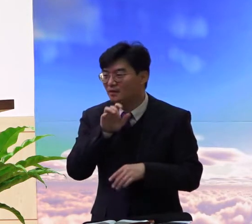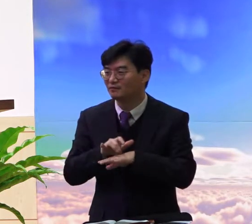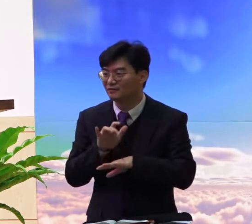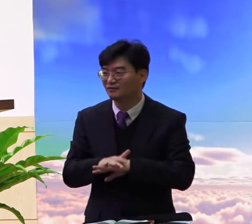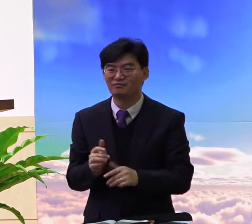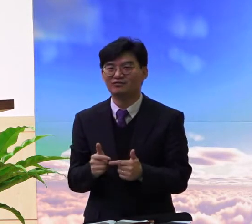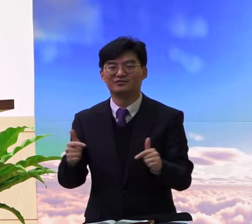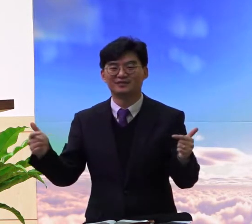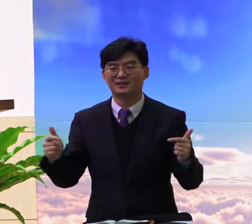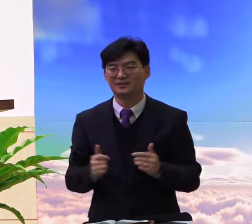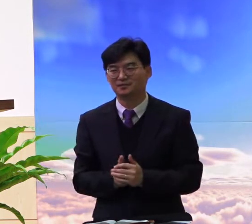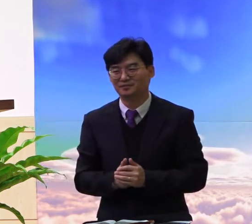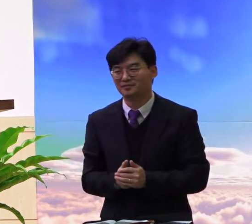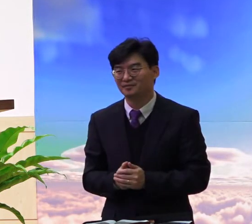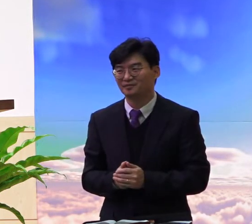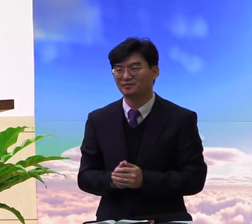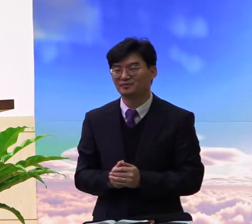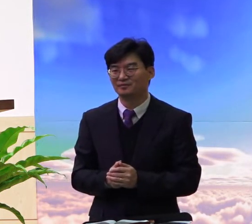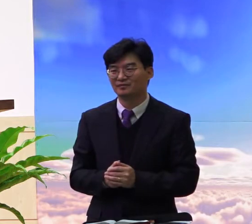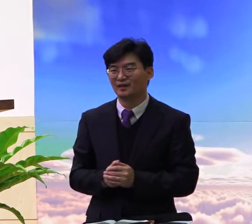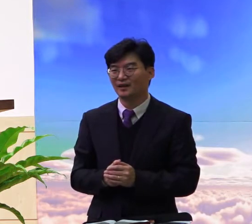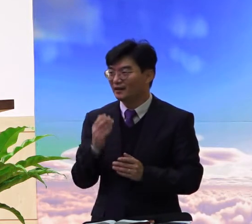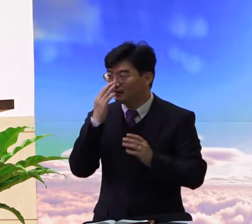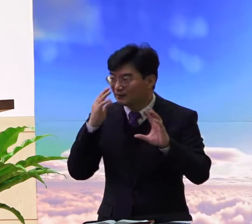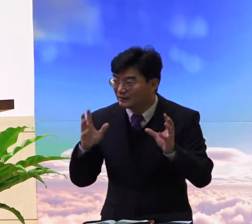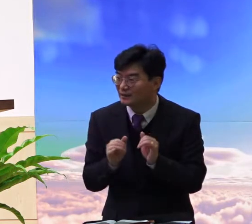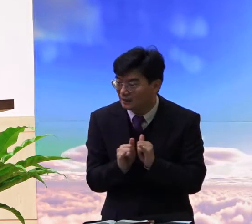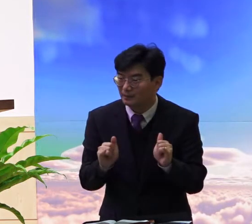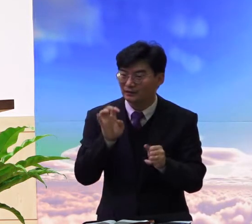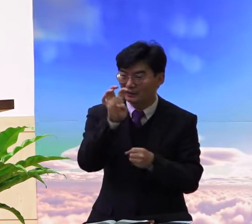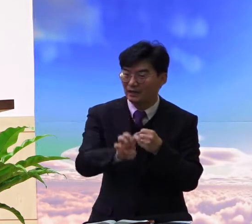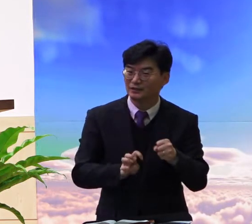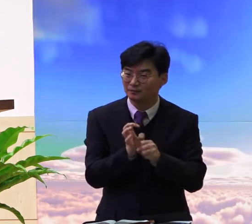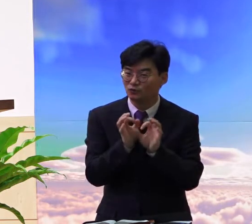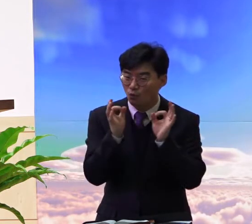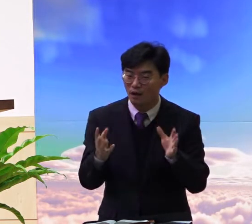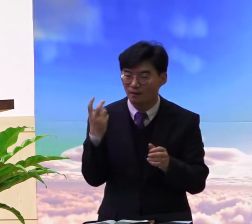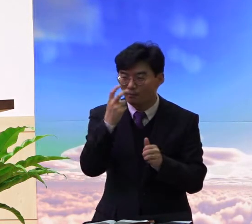늘어놓는 그저 군중의 모습일 뿐입니다.